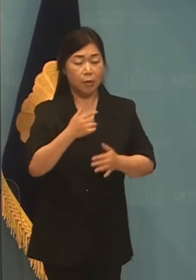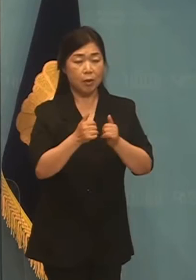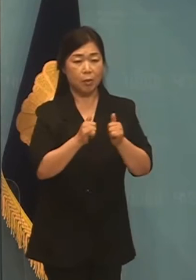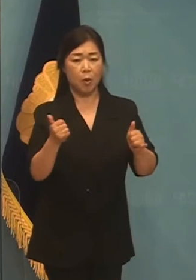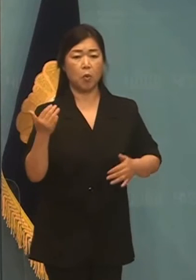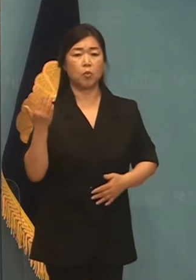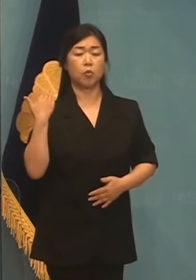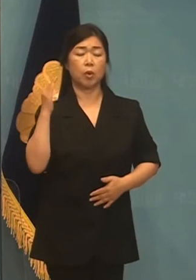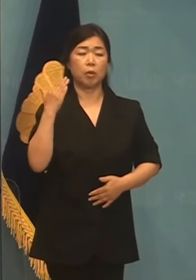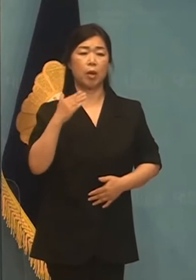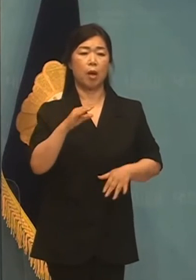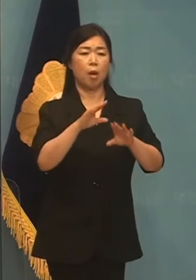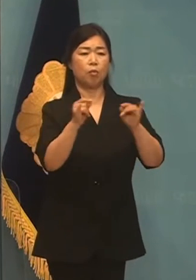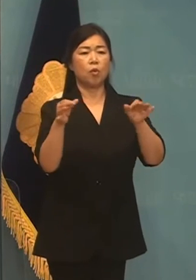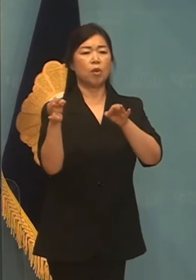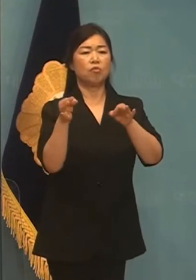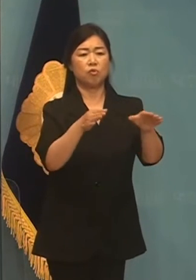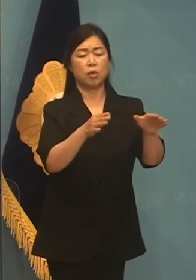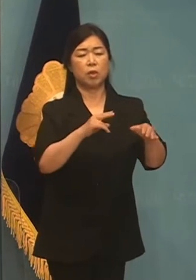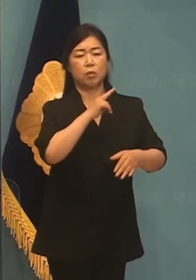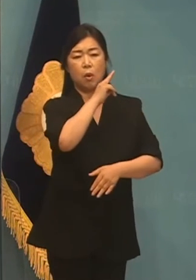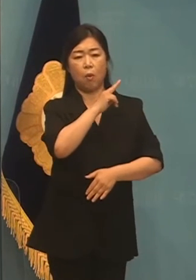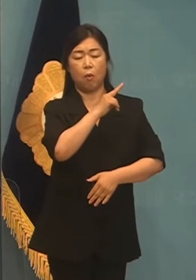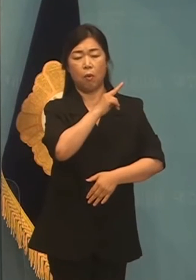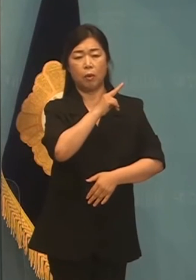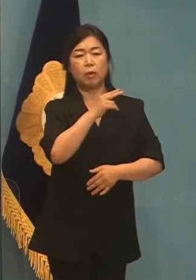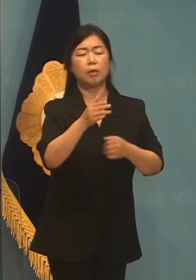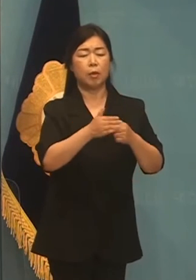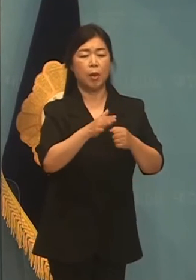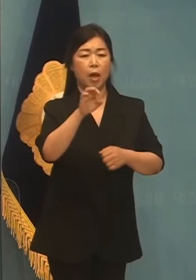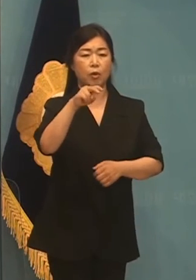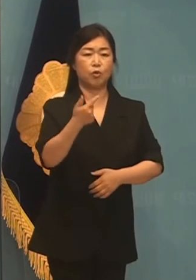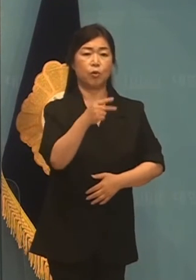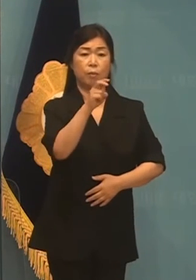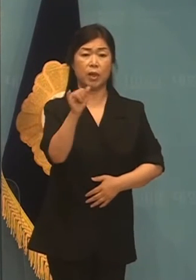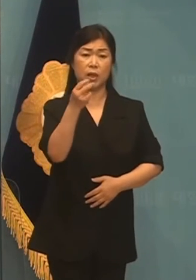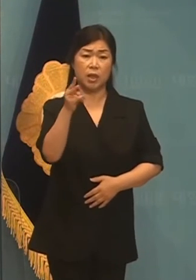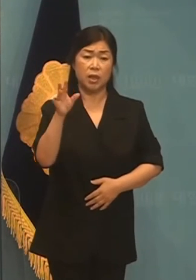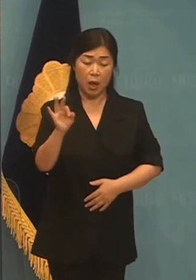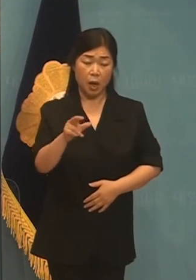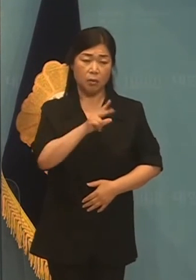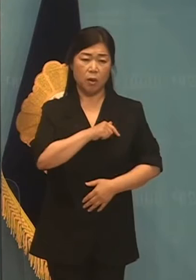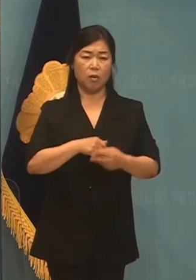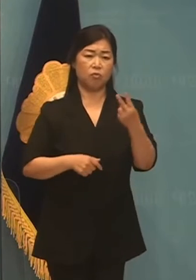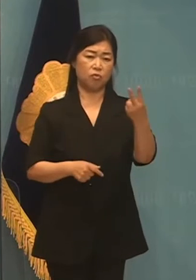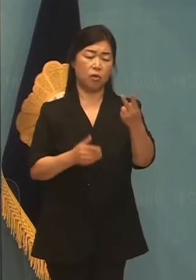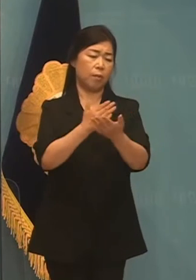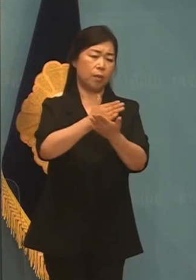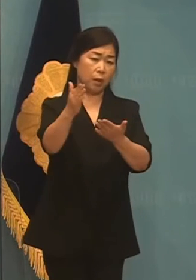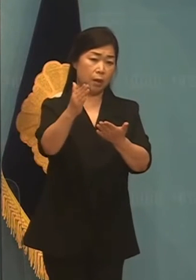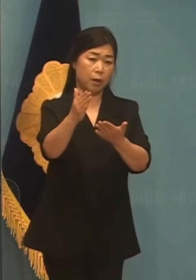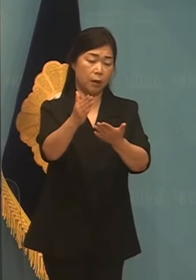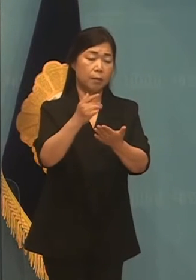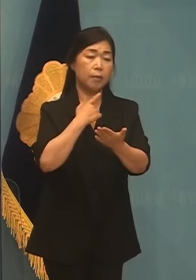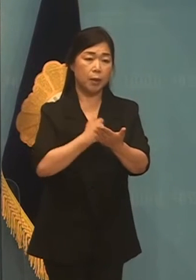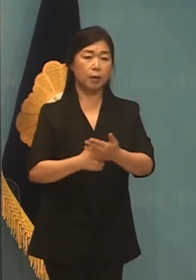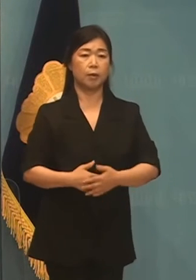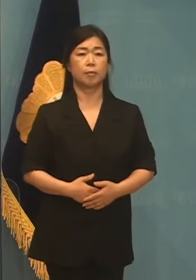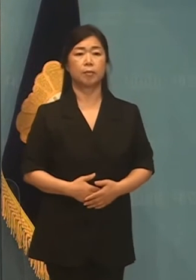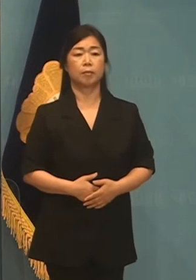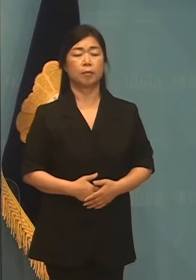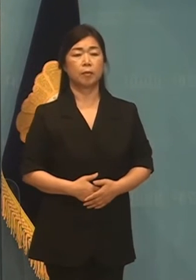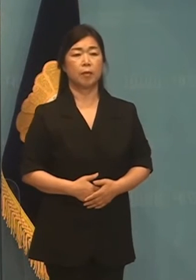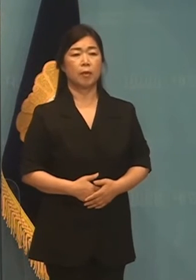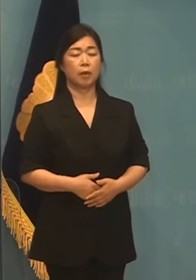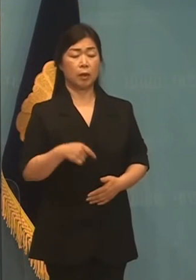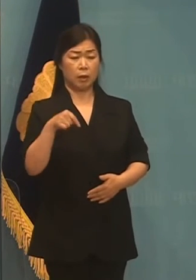의혹에 연루되어 윤미향 의원과 함께 민주당에서 출당 조치되었습니다.